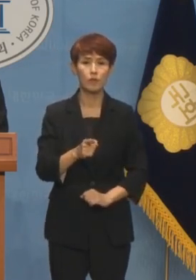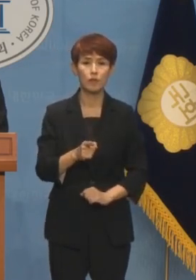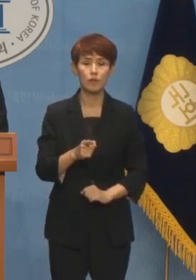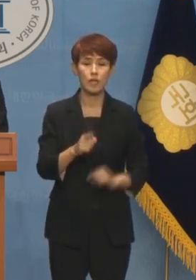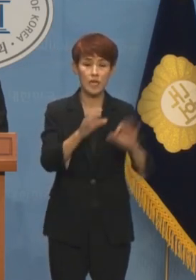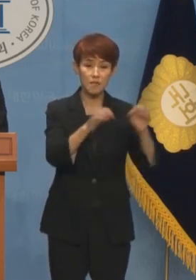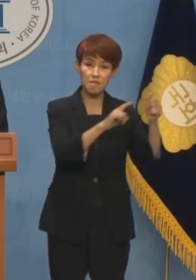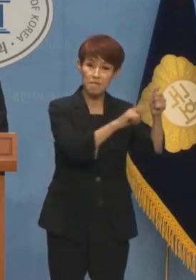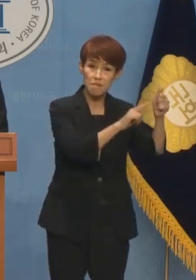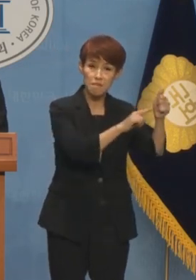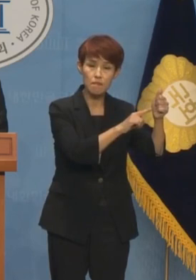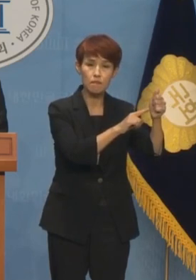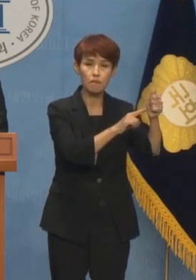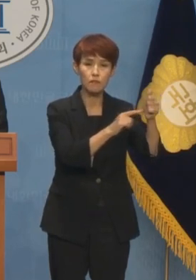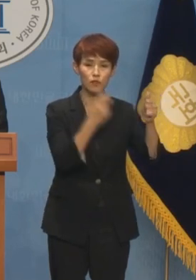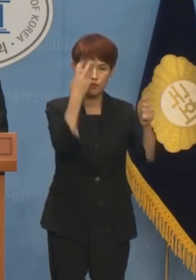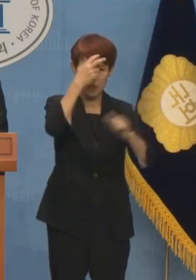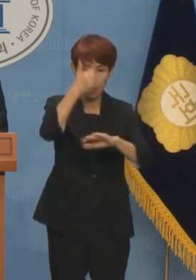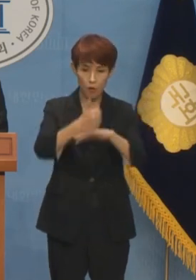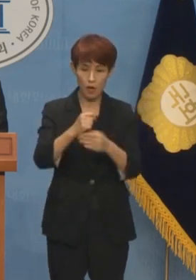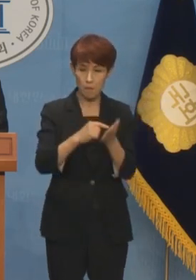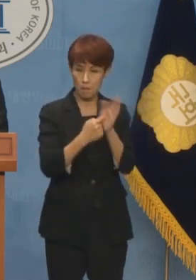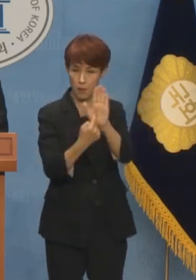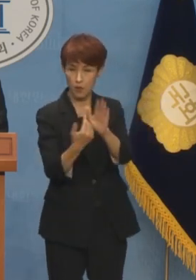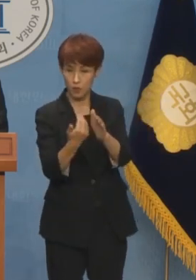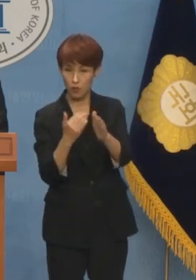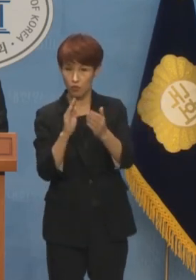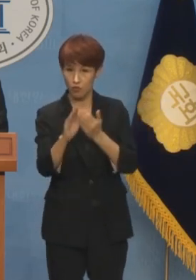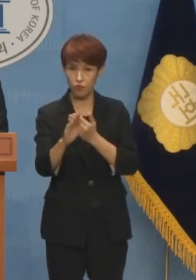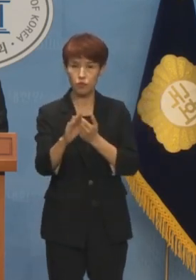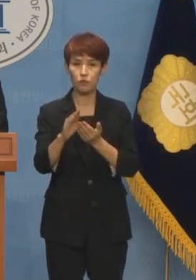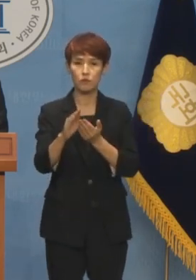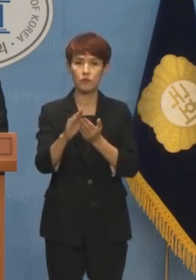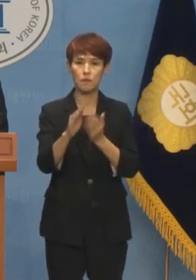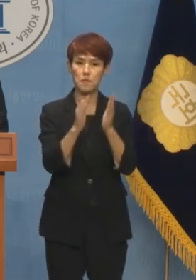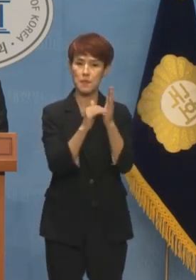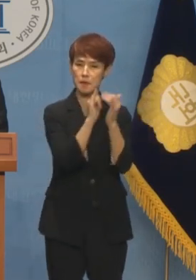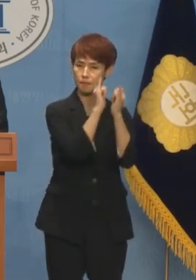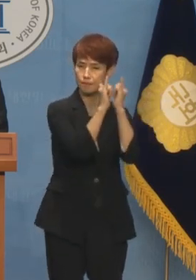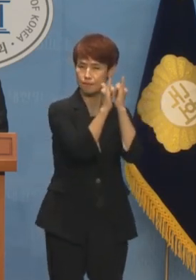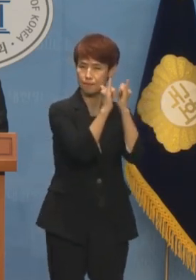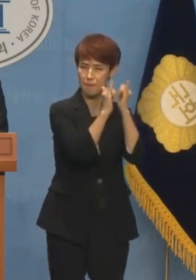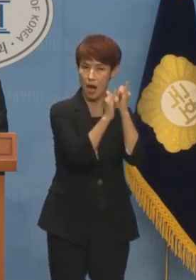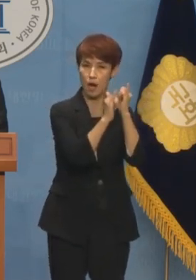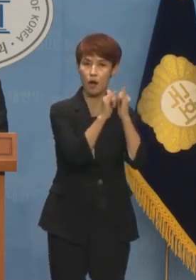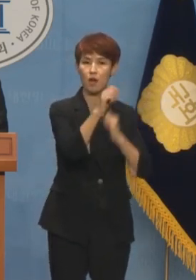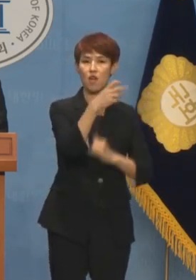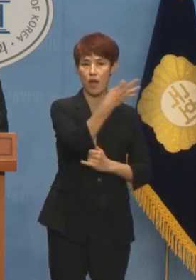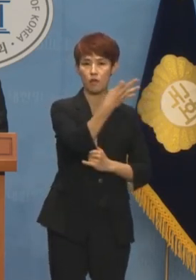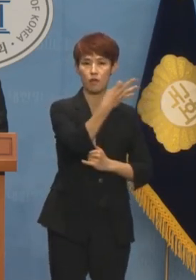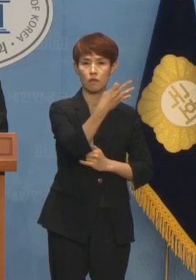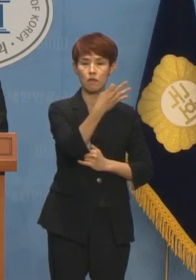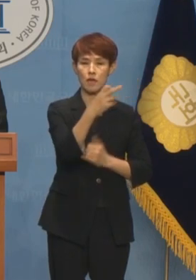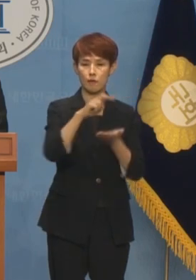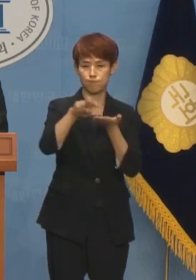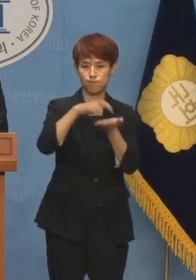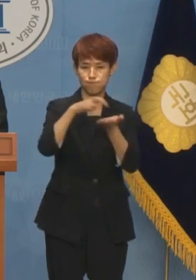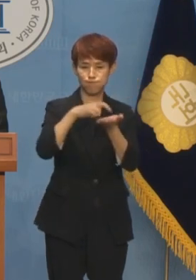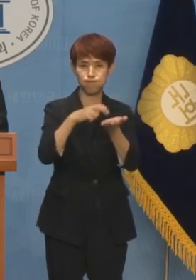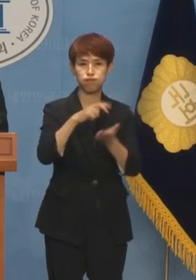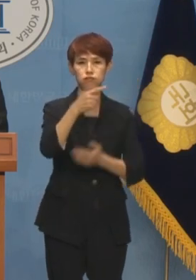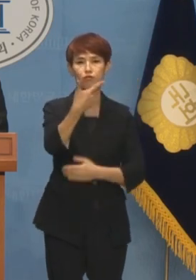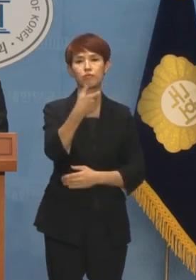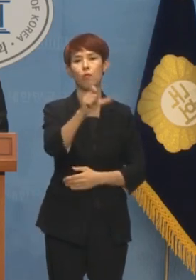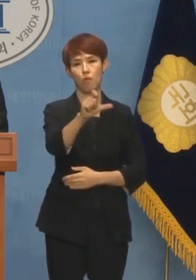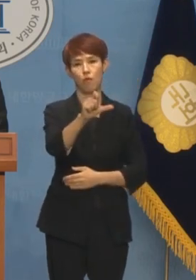또한 김 사령관은 수사 결과 발표를 전후해 14건의 보안 통화, 65건의 보안 문자를 나눈